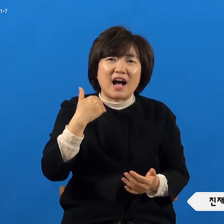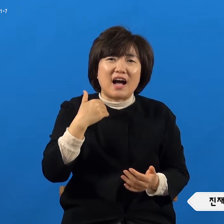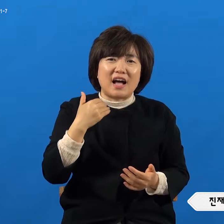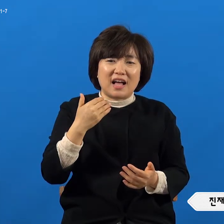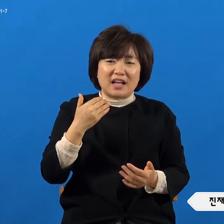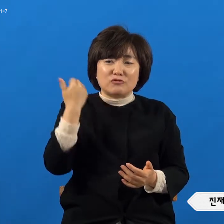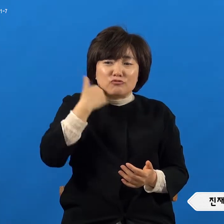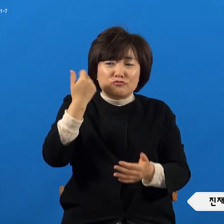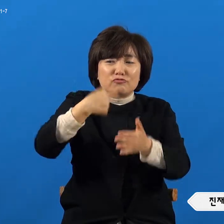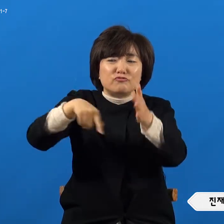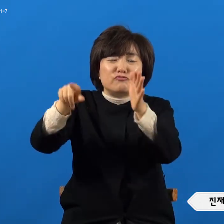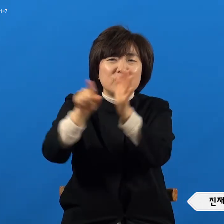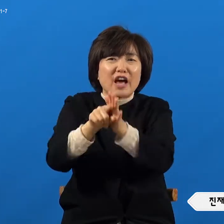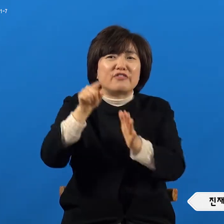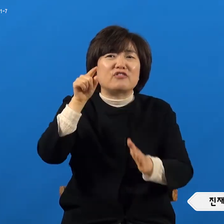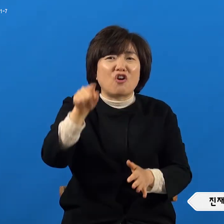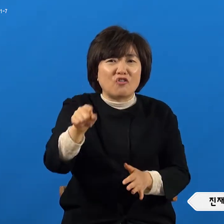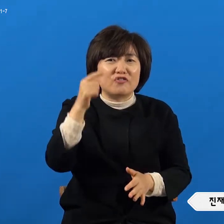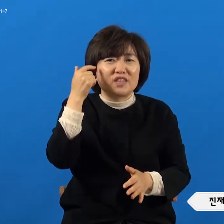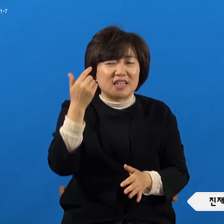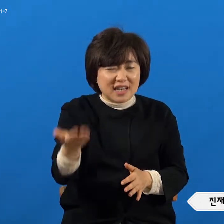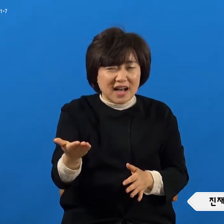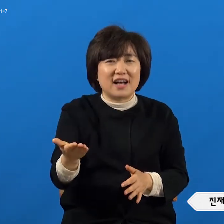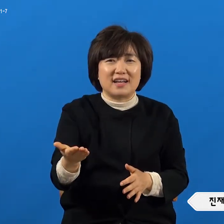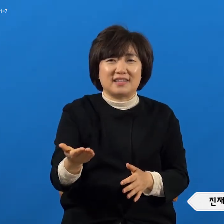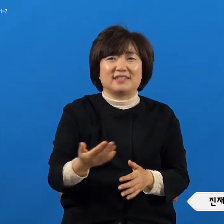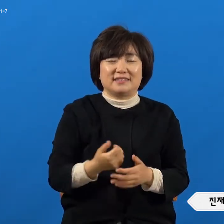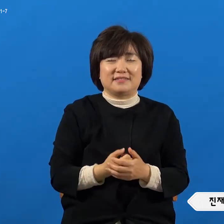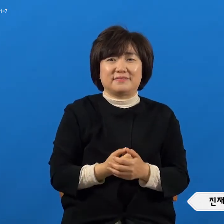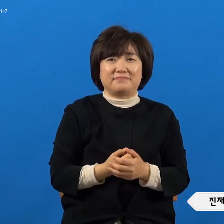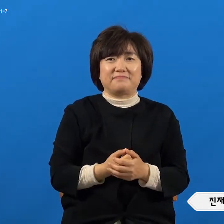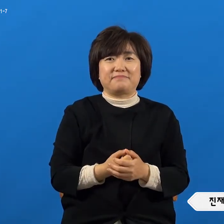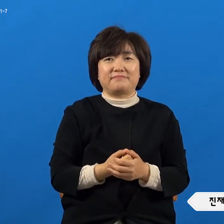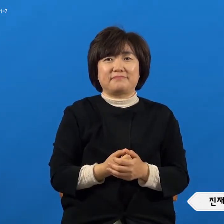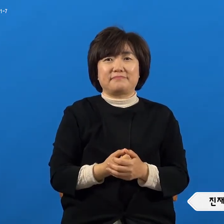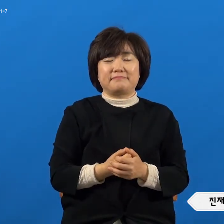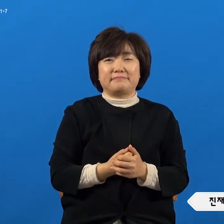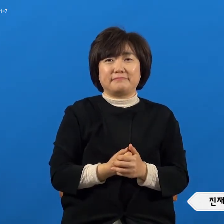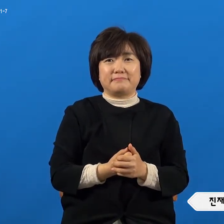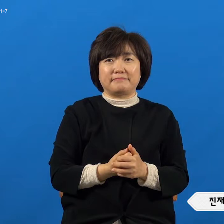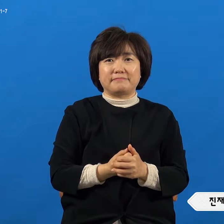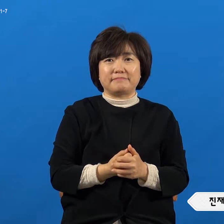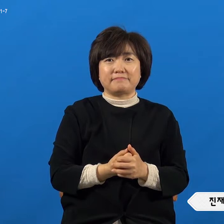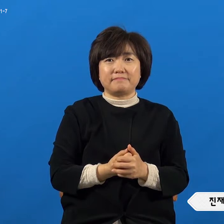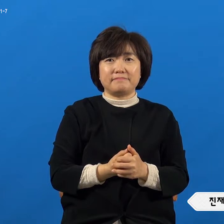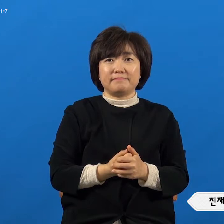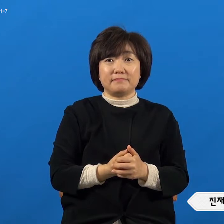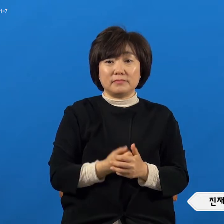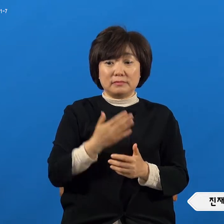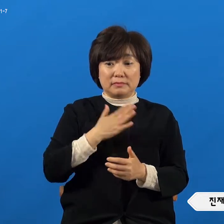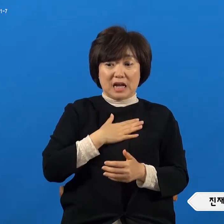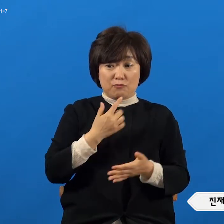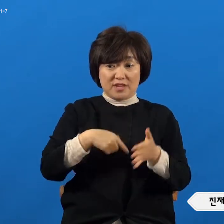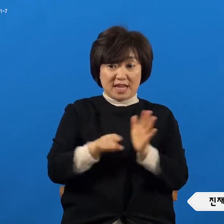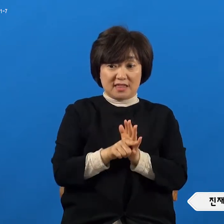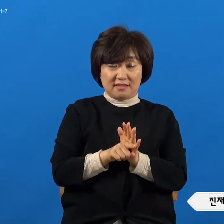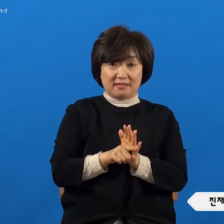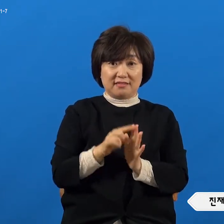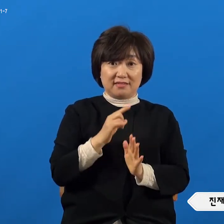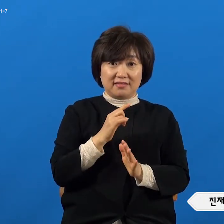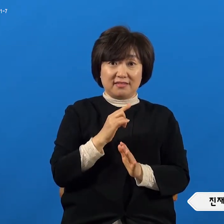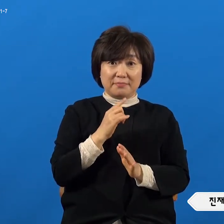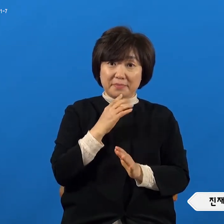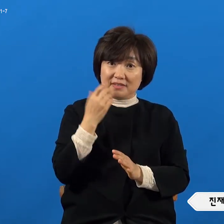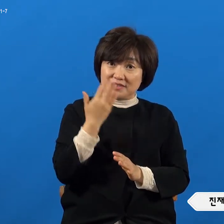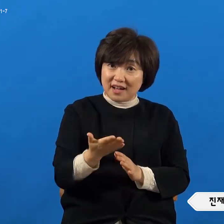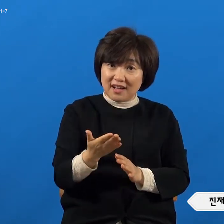위한 것인가? 라는 질문을 던져보아야 합니다. 나를 위한 것인가?